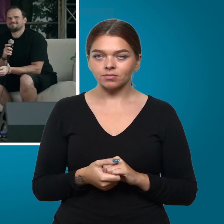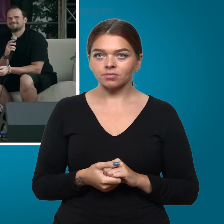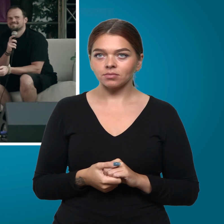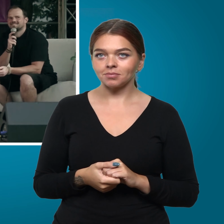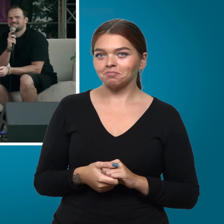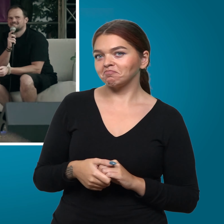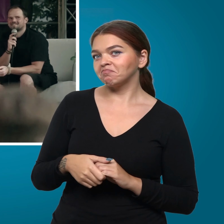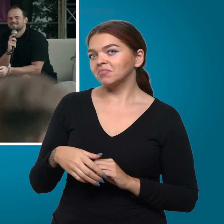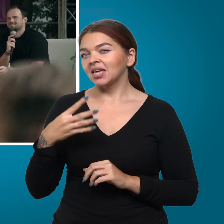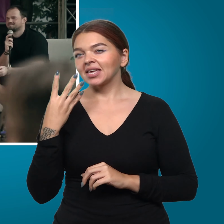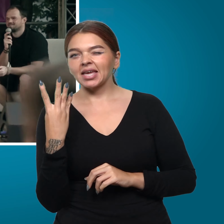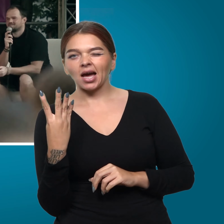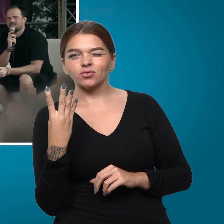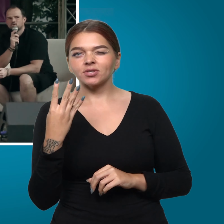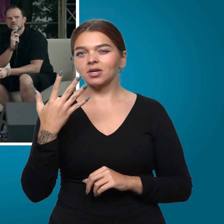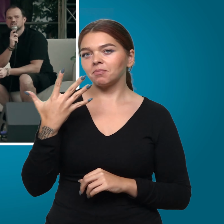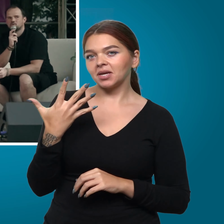prasisuko?